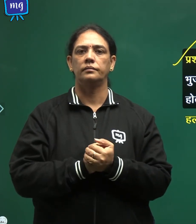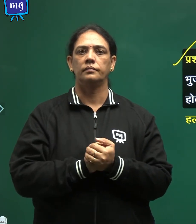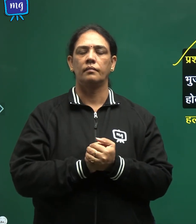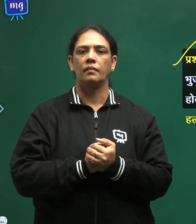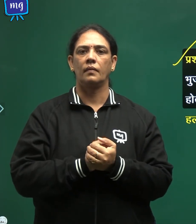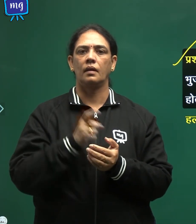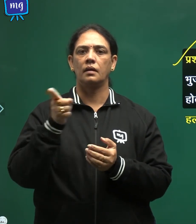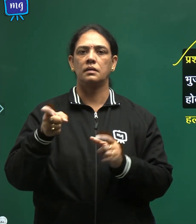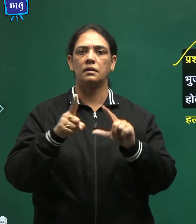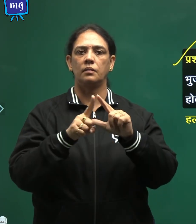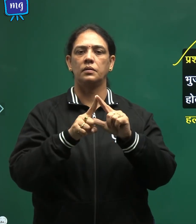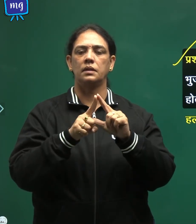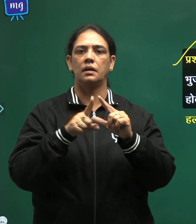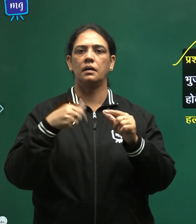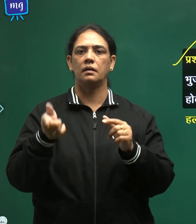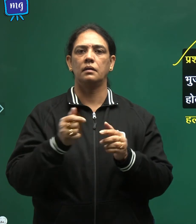किसी त्रिभुज की